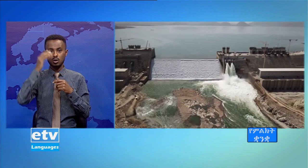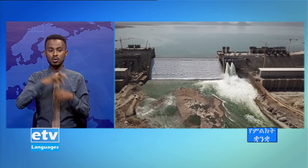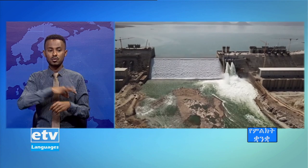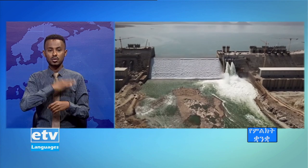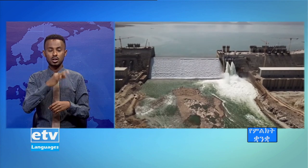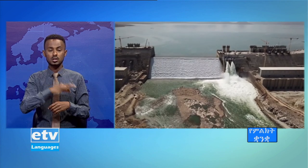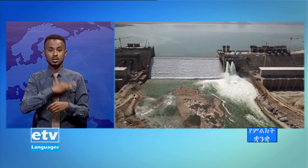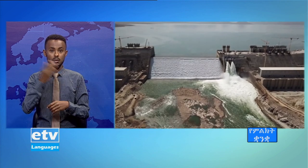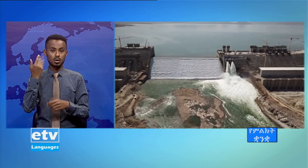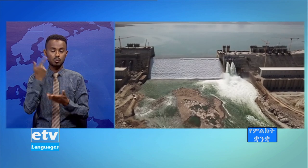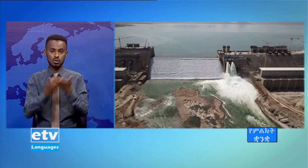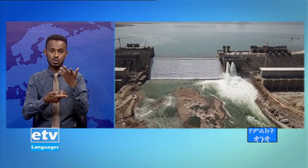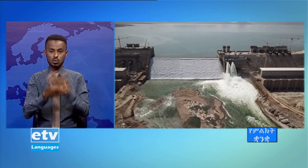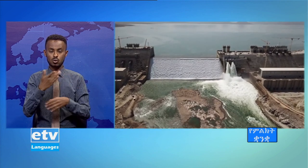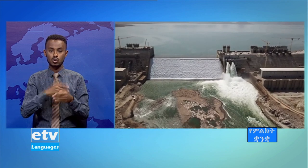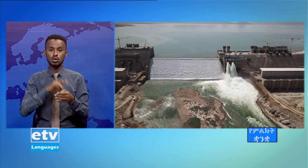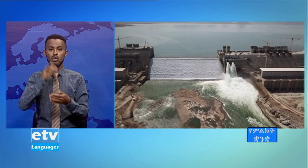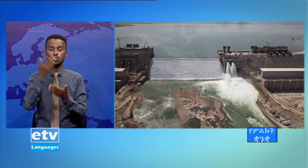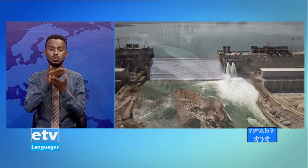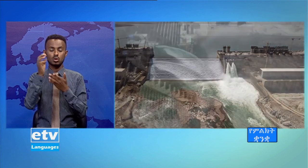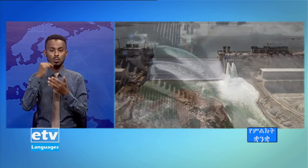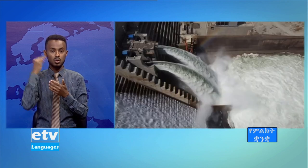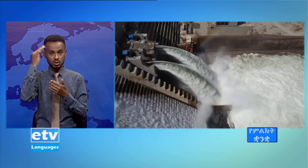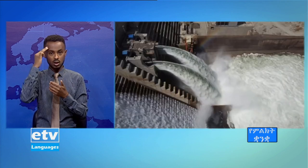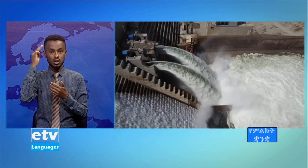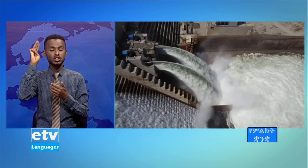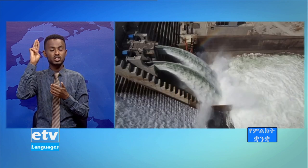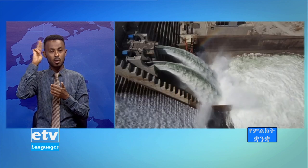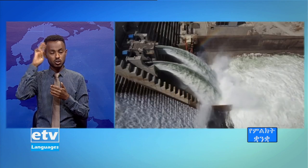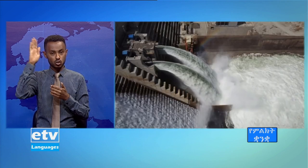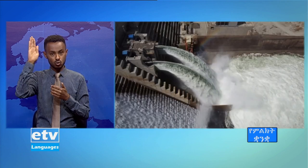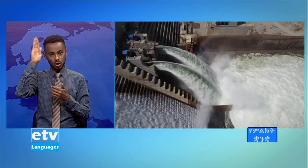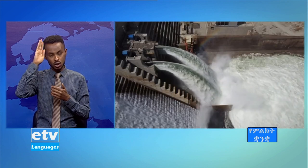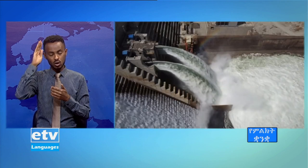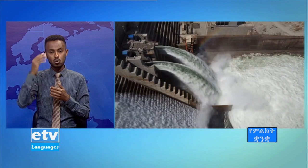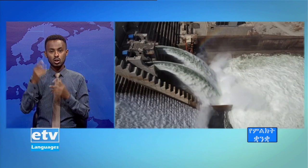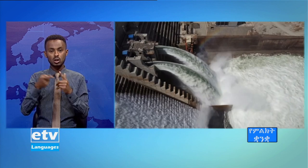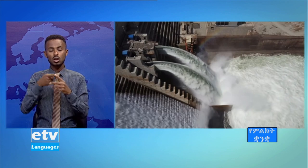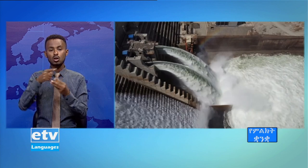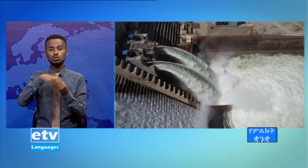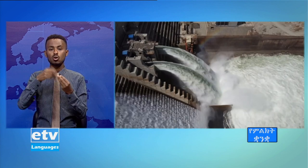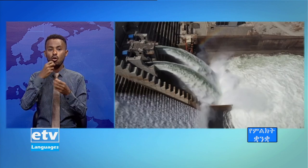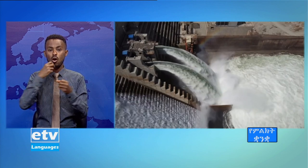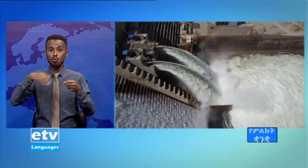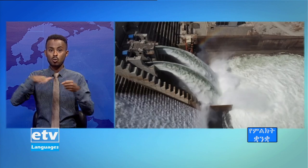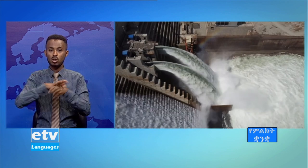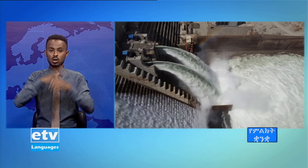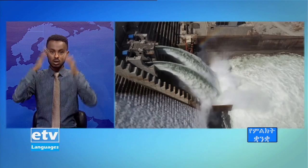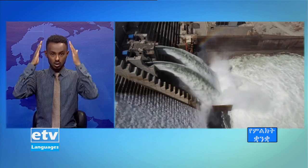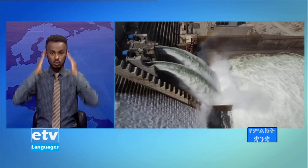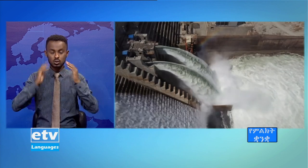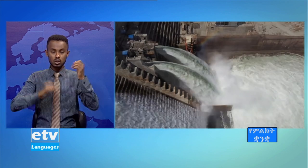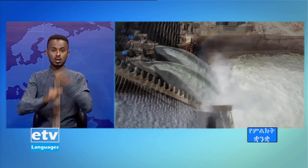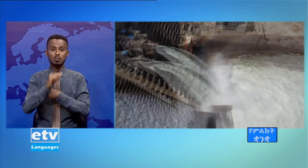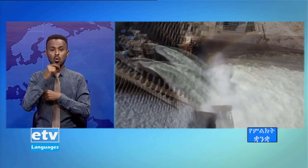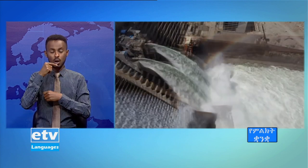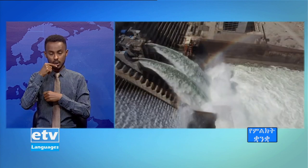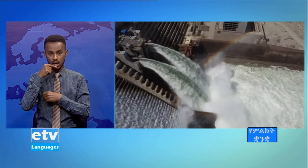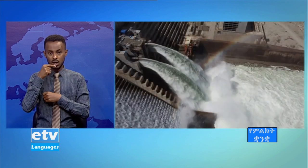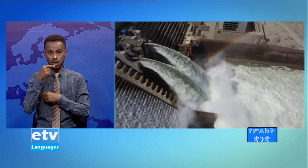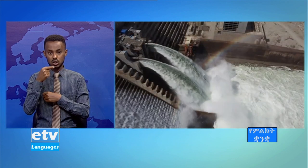በፈረንሳይ በነበረው ውይይት የውጭ ጉዳይ ሚኒስትራቸው ሳሚ ሽክሬ ሁለተኛው ዙር የውሃ ሙሌት ግብጽን እንደማይጎዳ